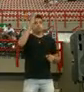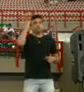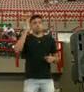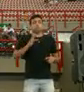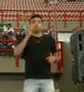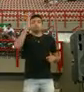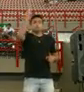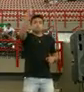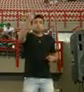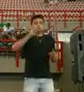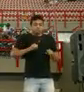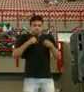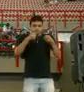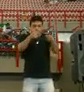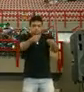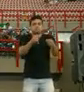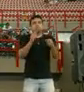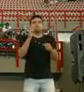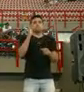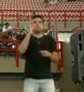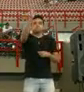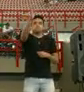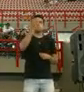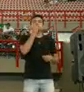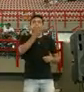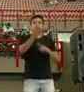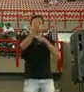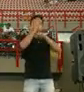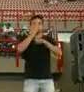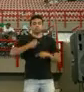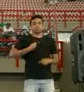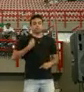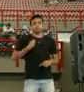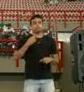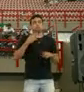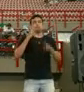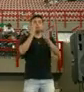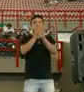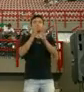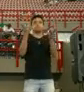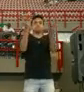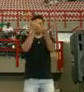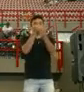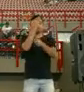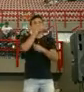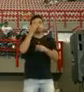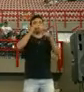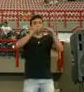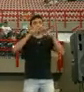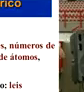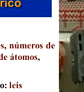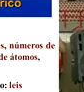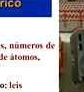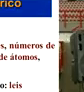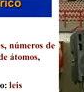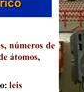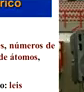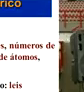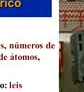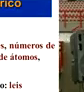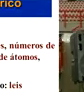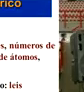os frutos do nosso esforço valem a pena, são doces. Então vá em frente,